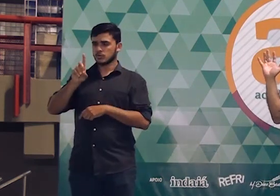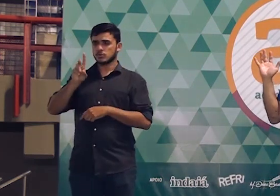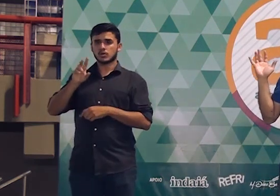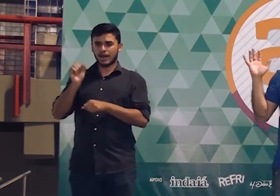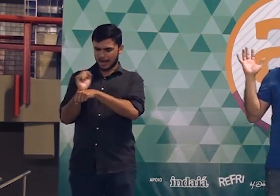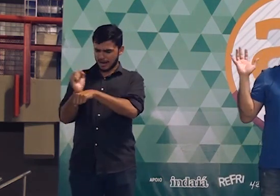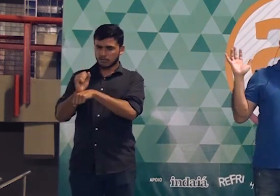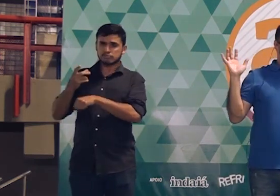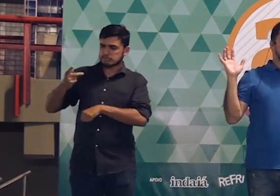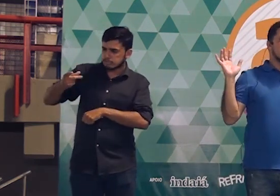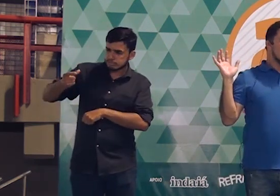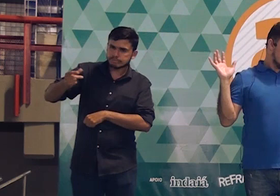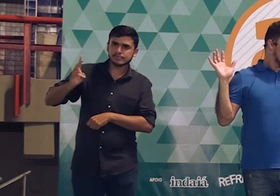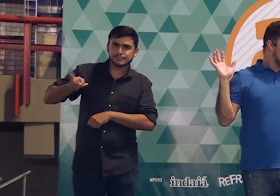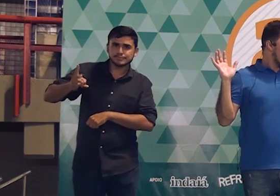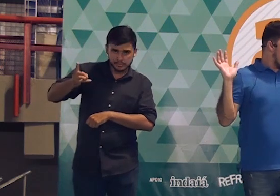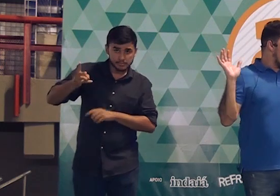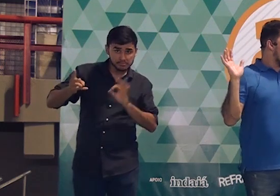é durável?